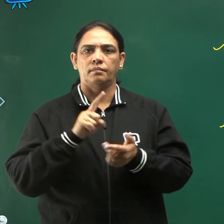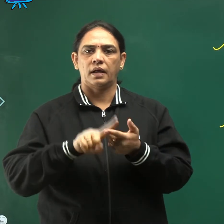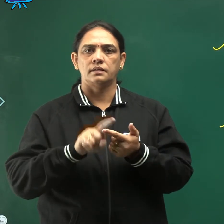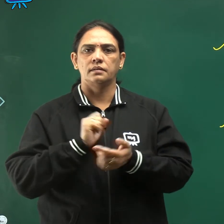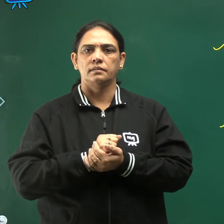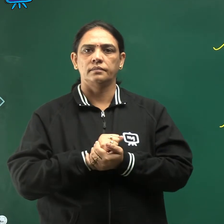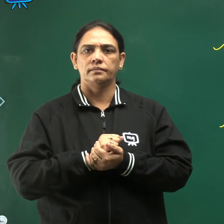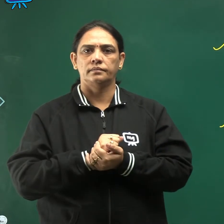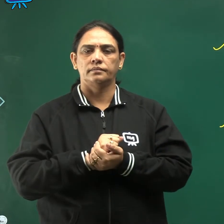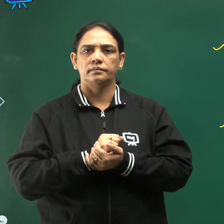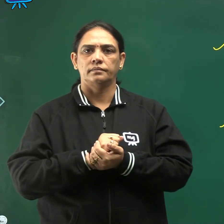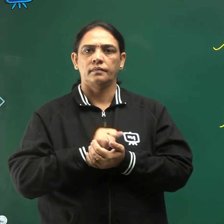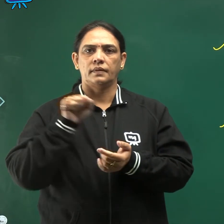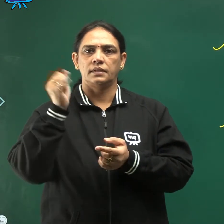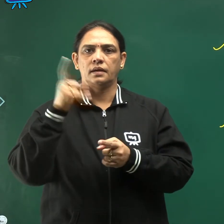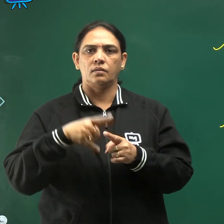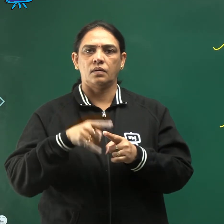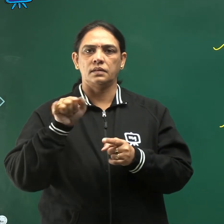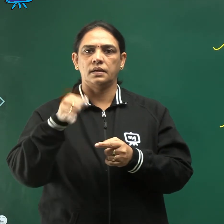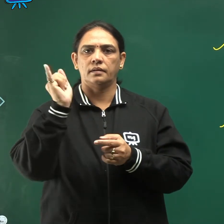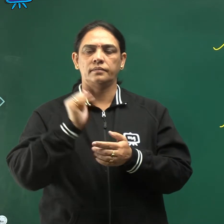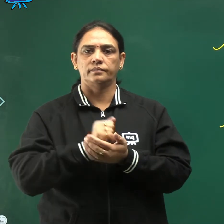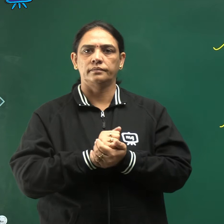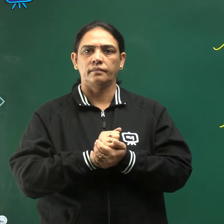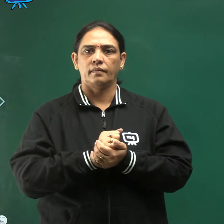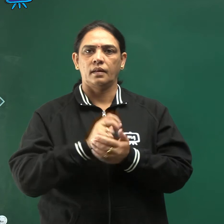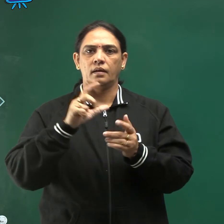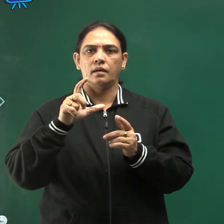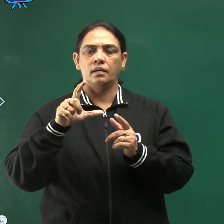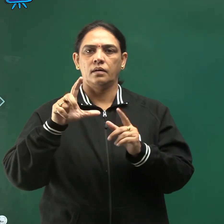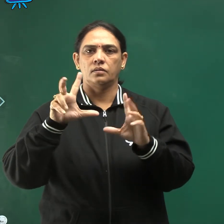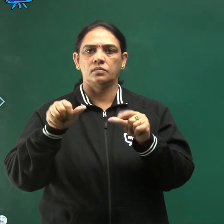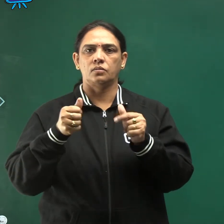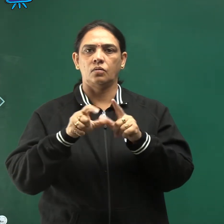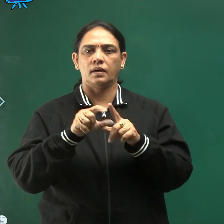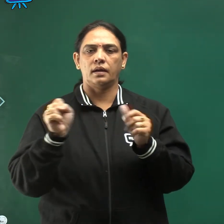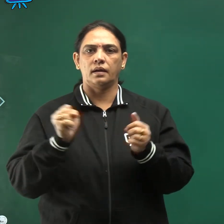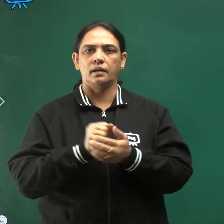प्लस 6 गुणा 6। हल करेंगे